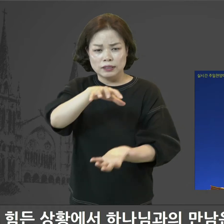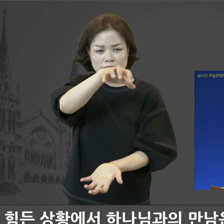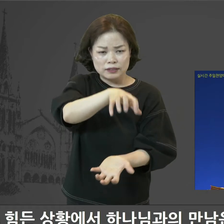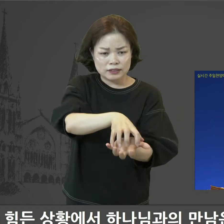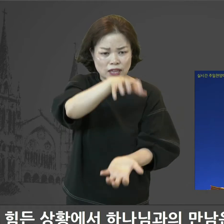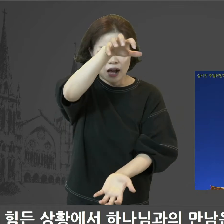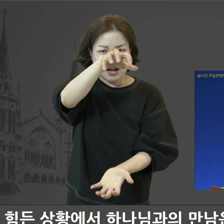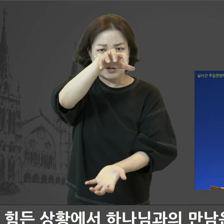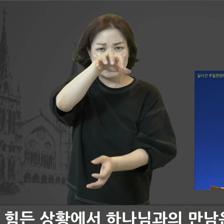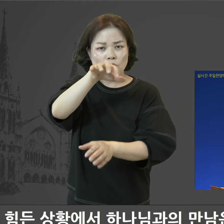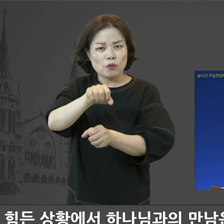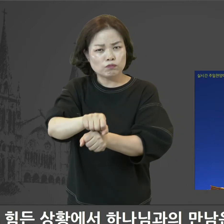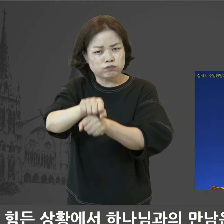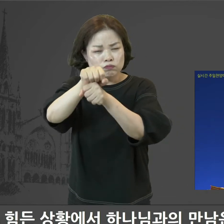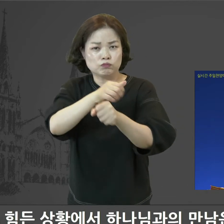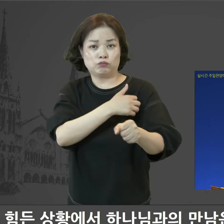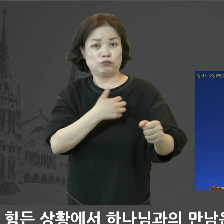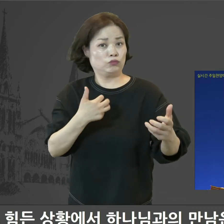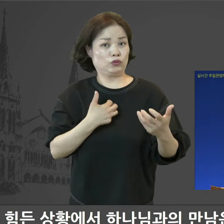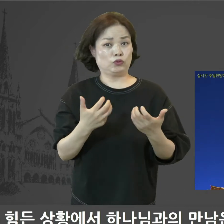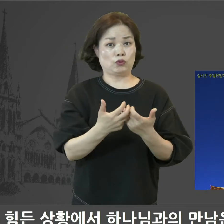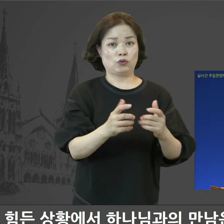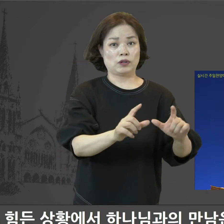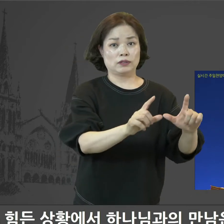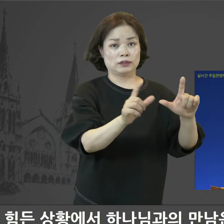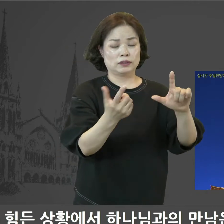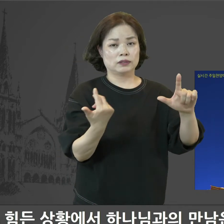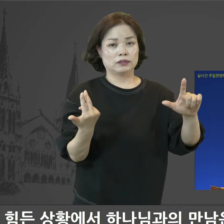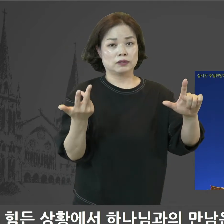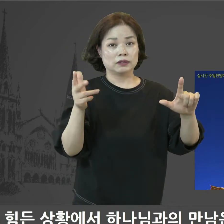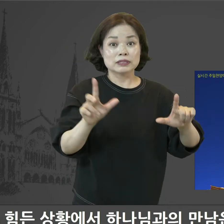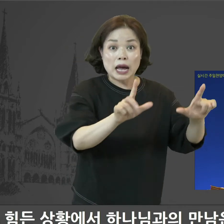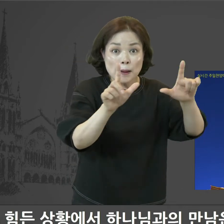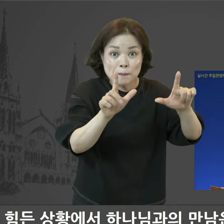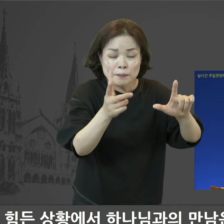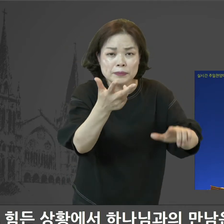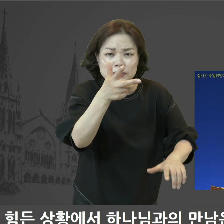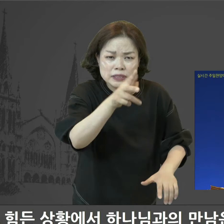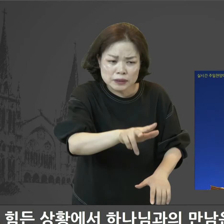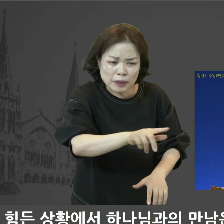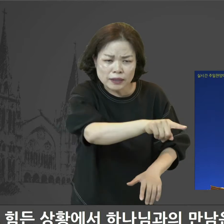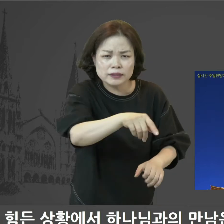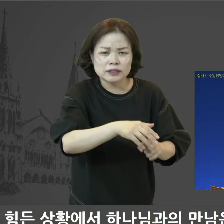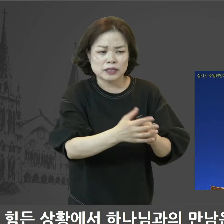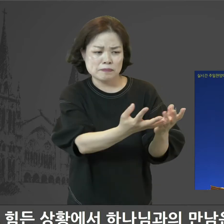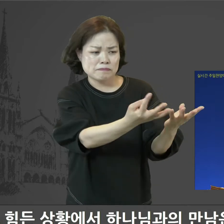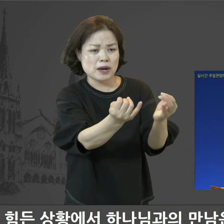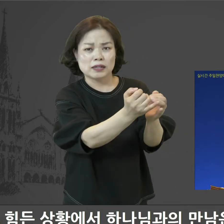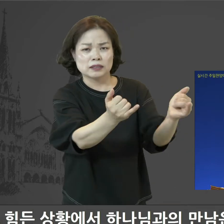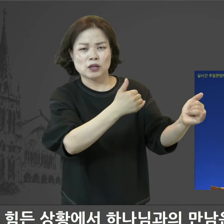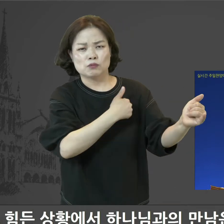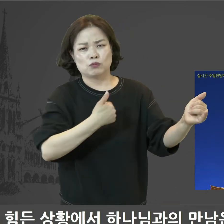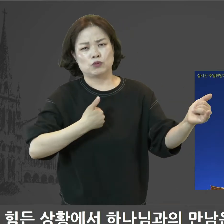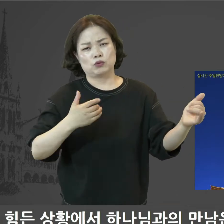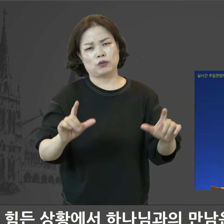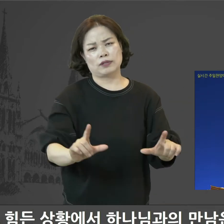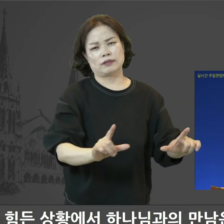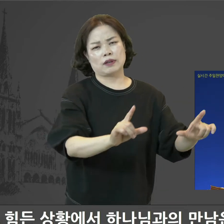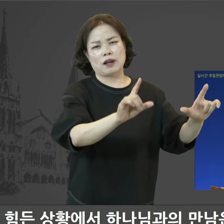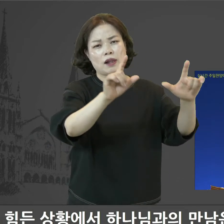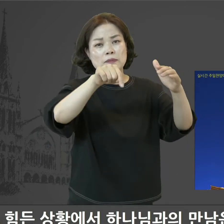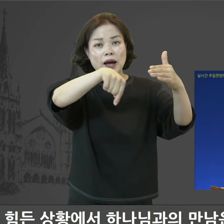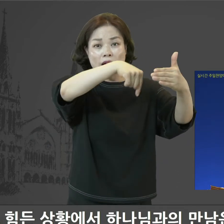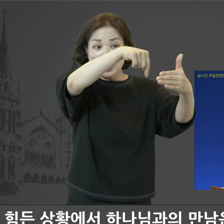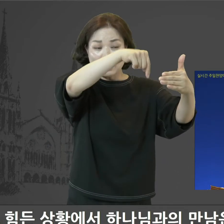모아두어서 항상 풍족함을 누리는 삶일지도 모르겠습니다. 어쩌면 많은 사람들이 이런 삶, 풍족한